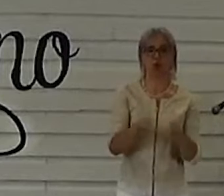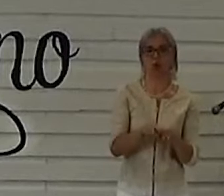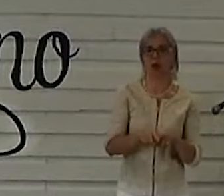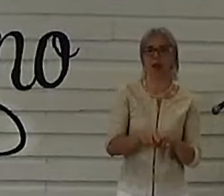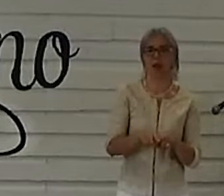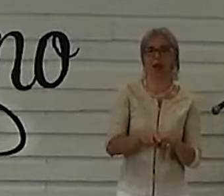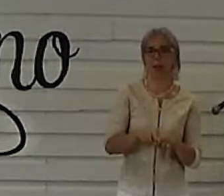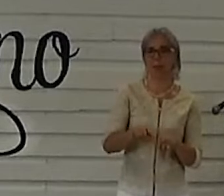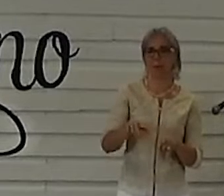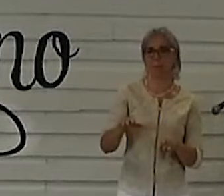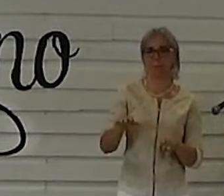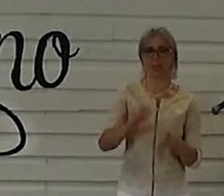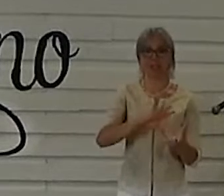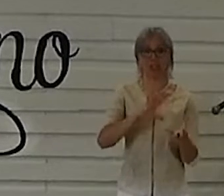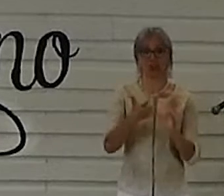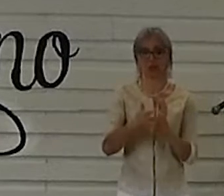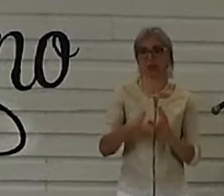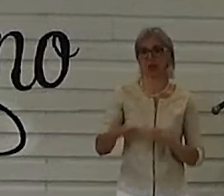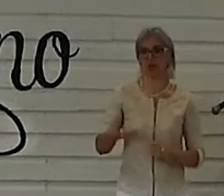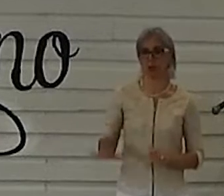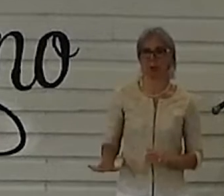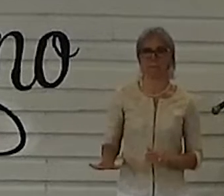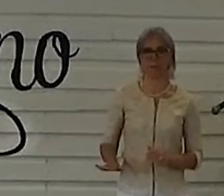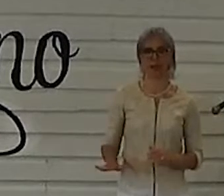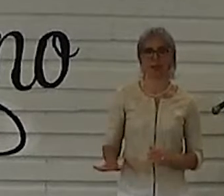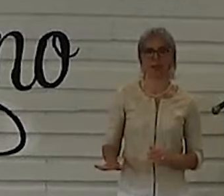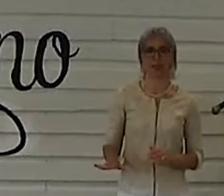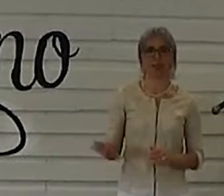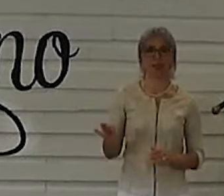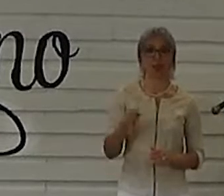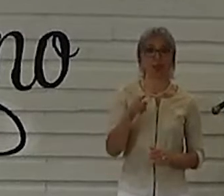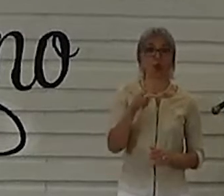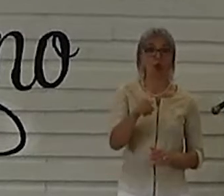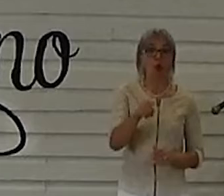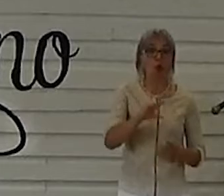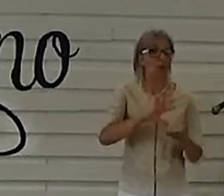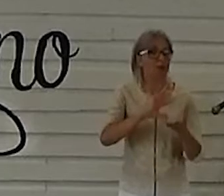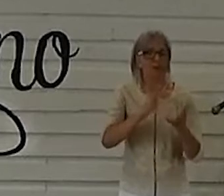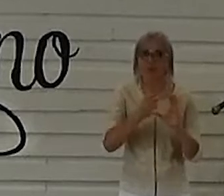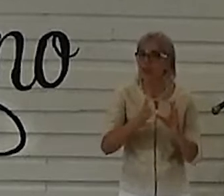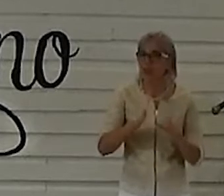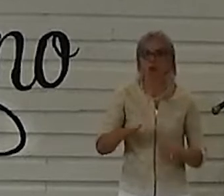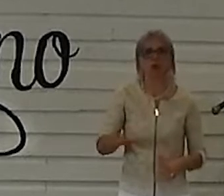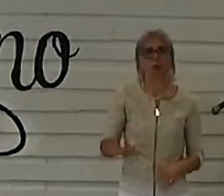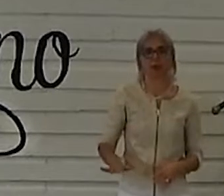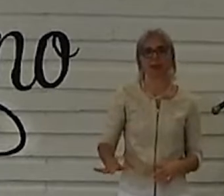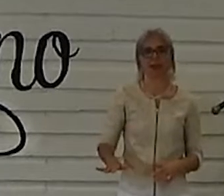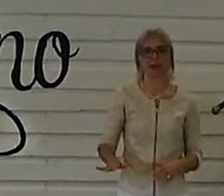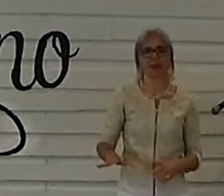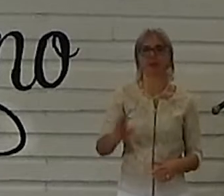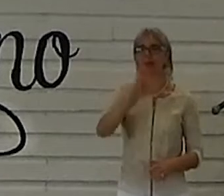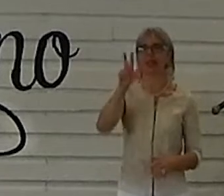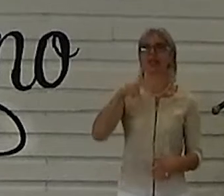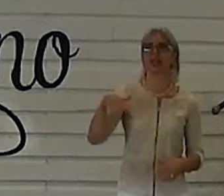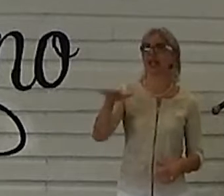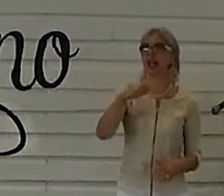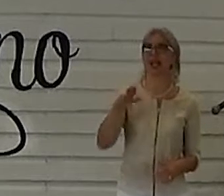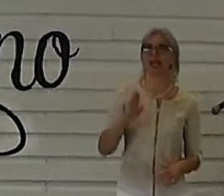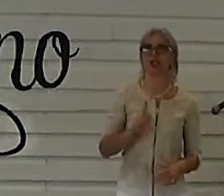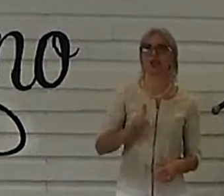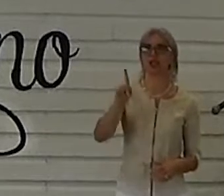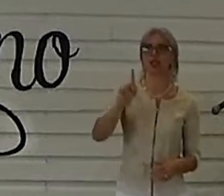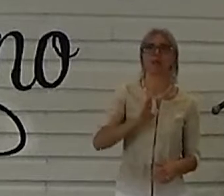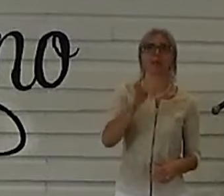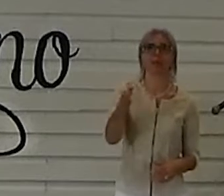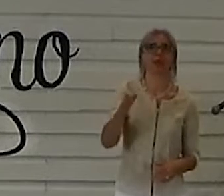Se voi non diventate come questi piccoli, voi non entrerate, punto, nel regno di